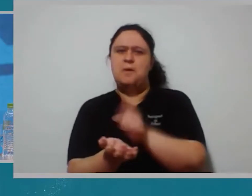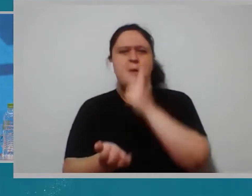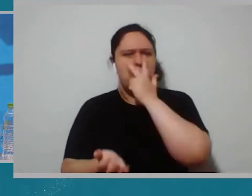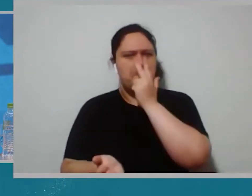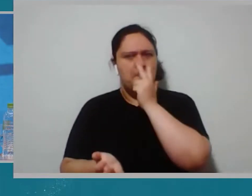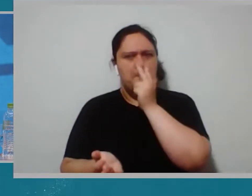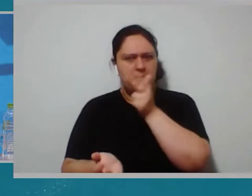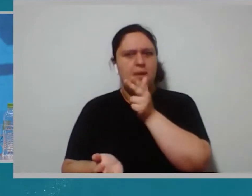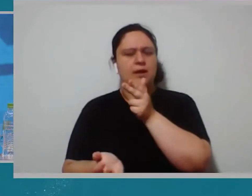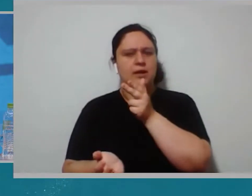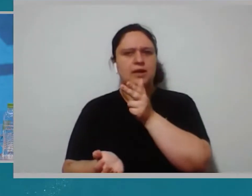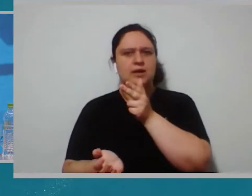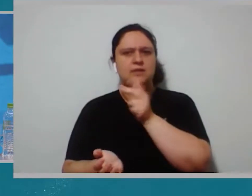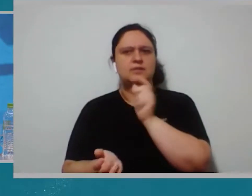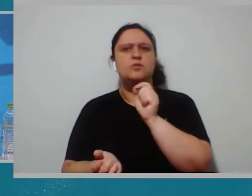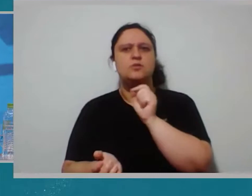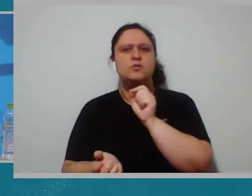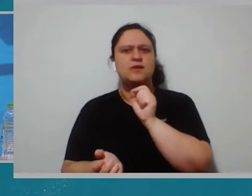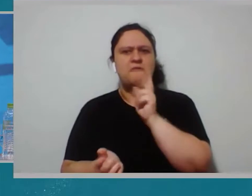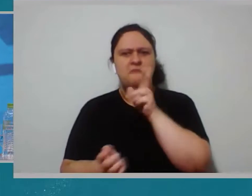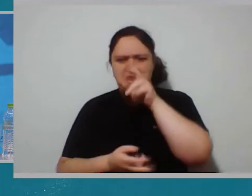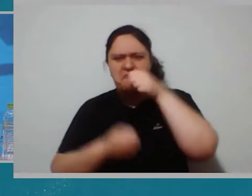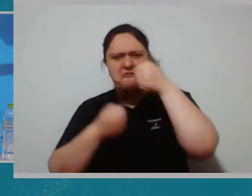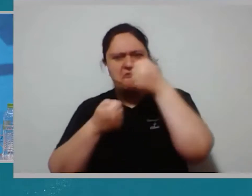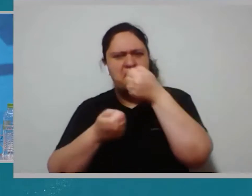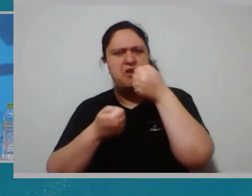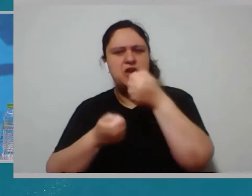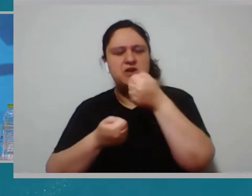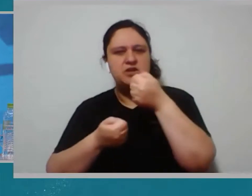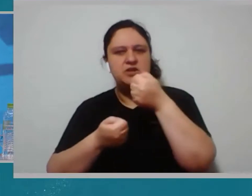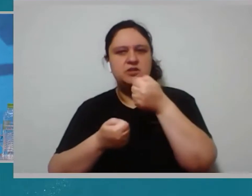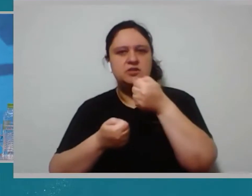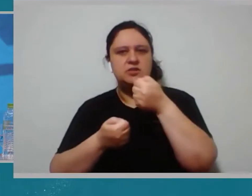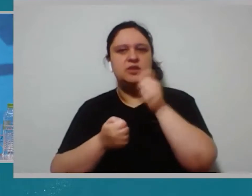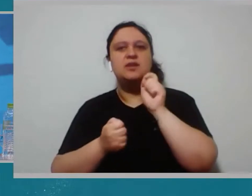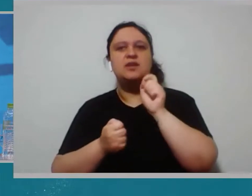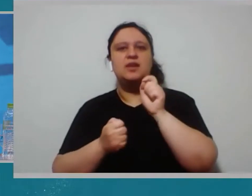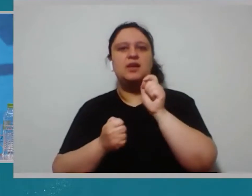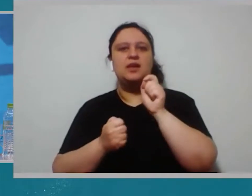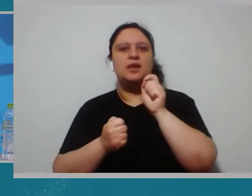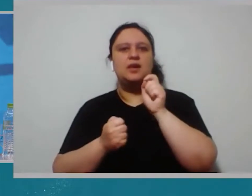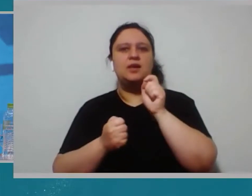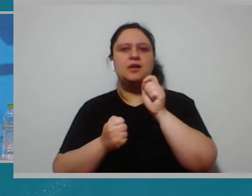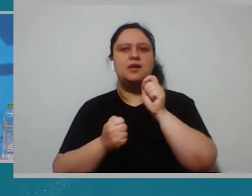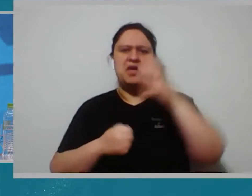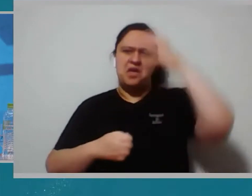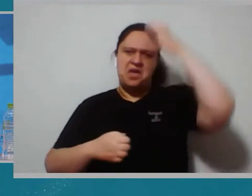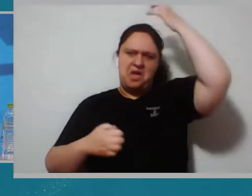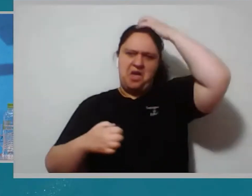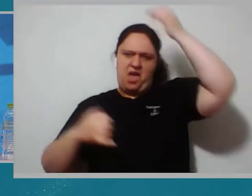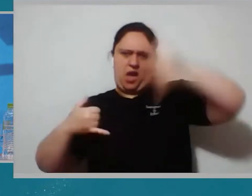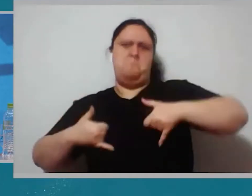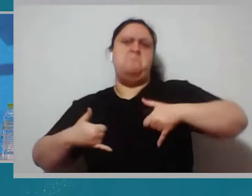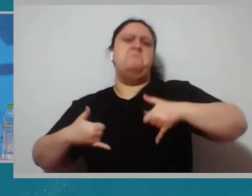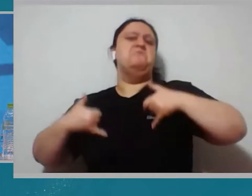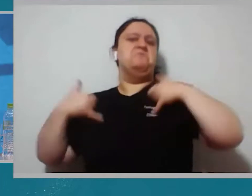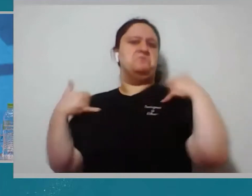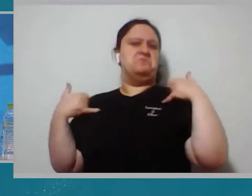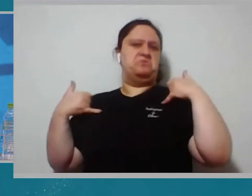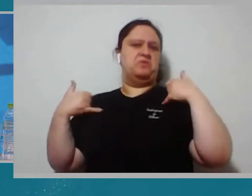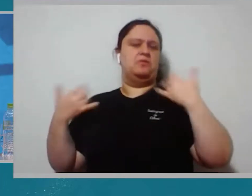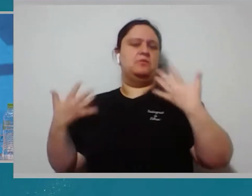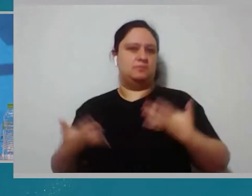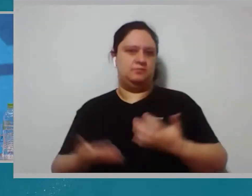forte, e diz que é rei dos animais mais orgulhosos, Senhor Jesus. Então,